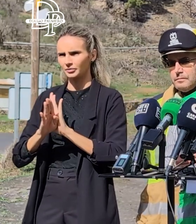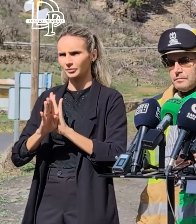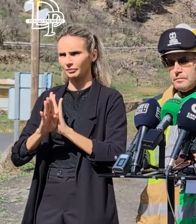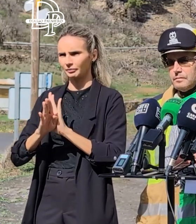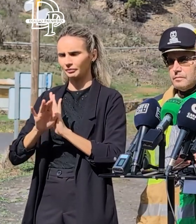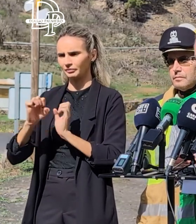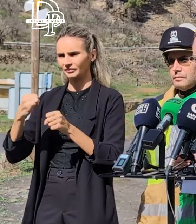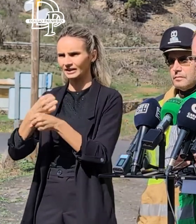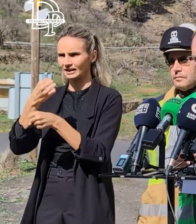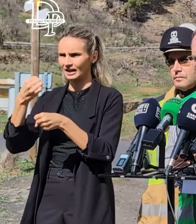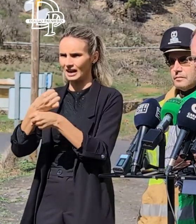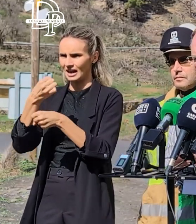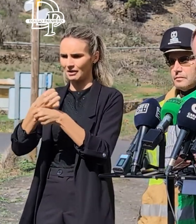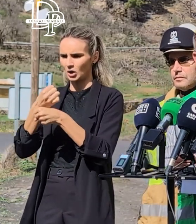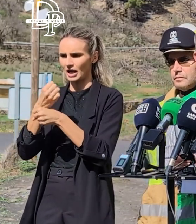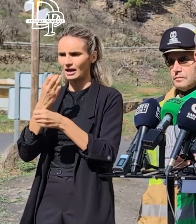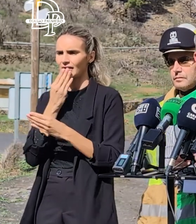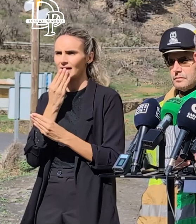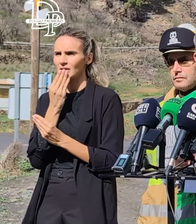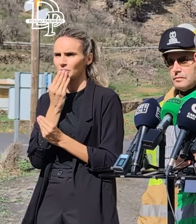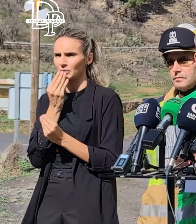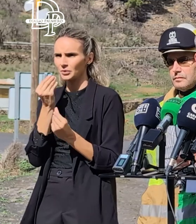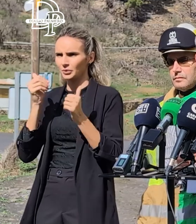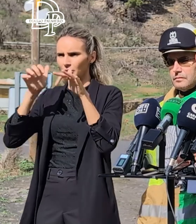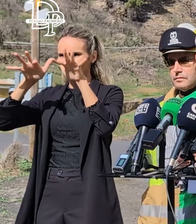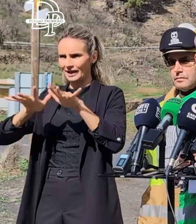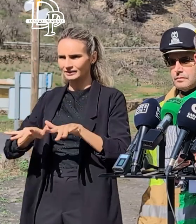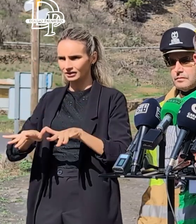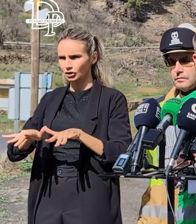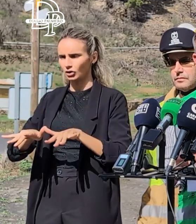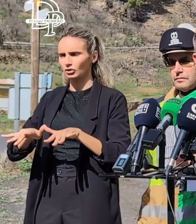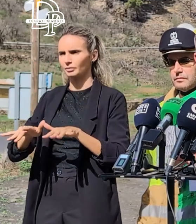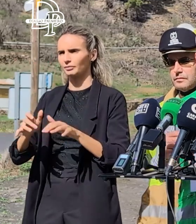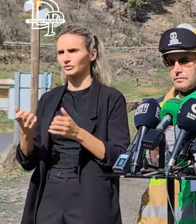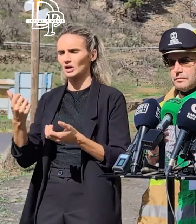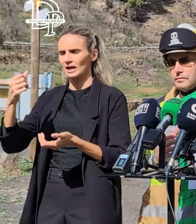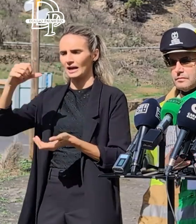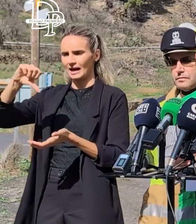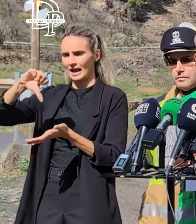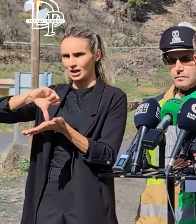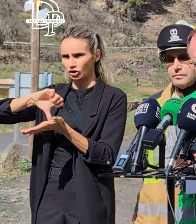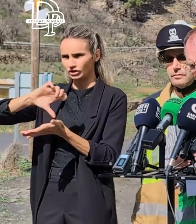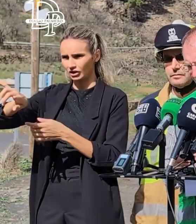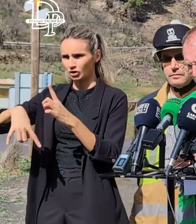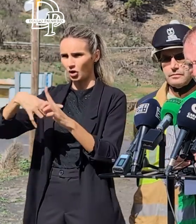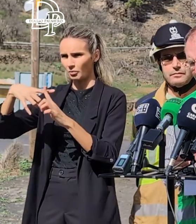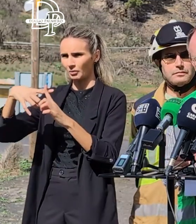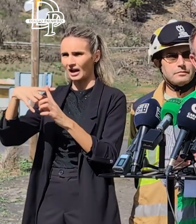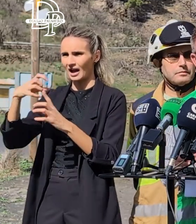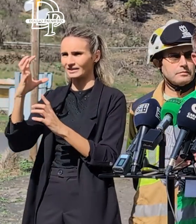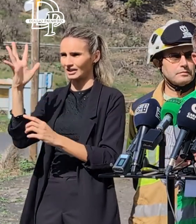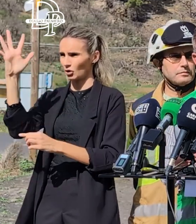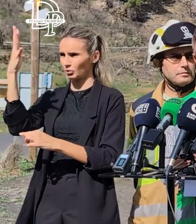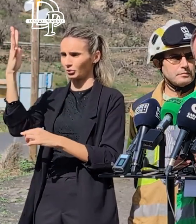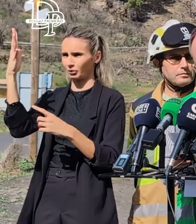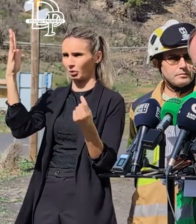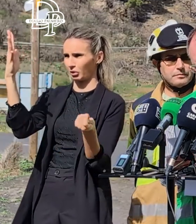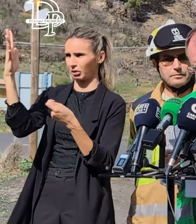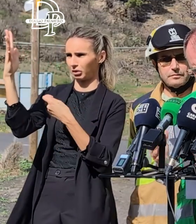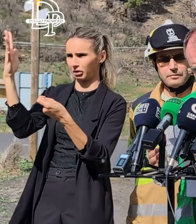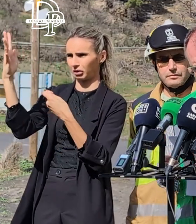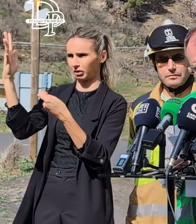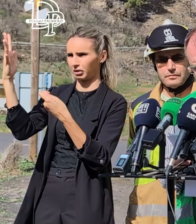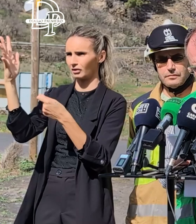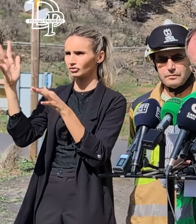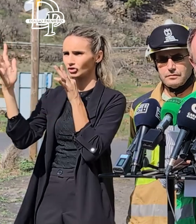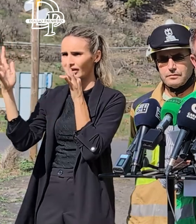las labores de extinción en el centro de las áreas, actuando sobre tocones que quedaban encendidos y enfriando la zona.